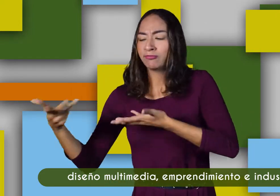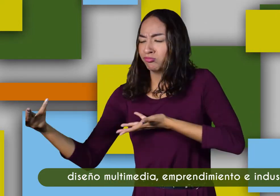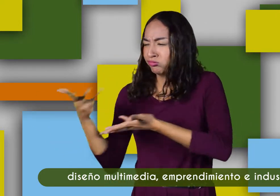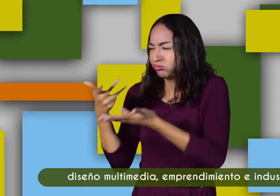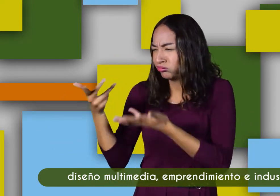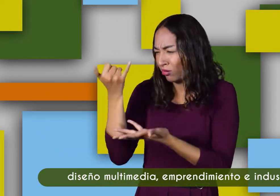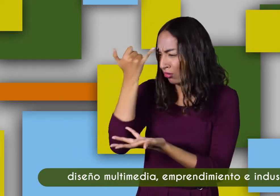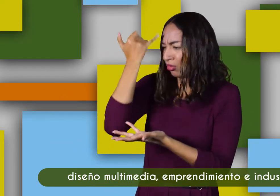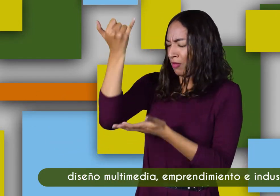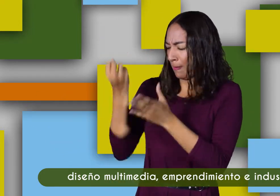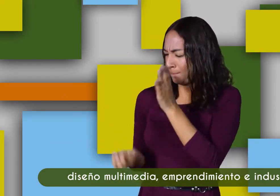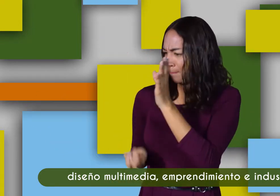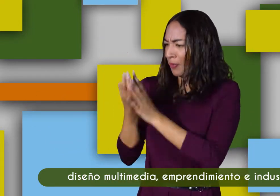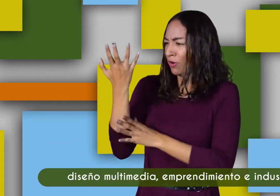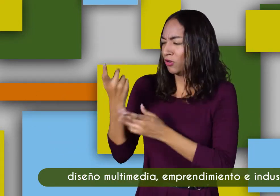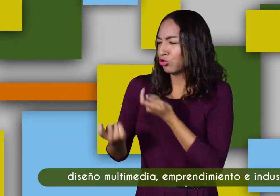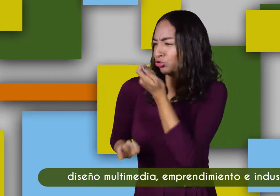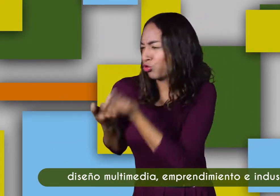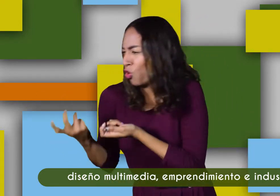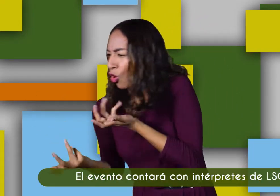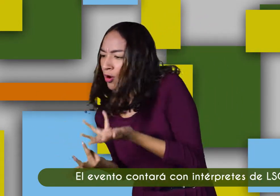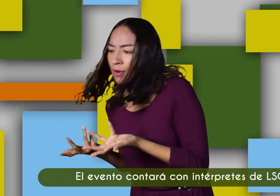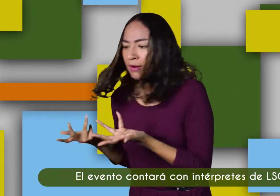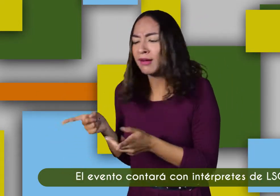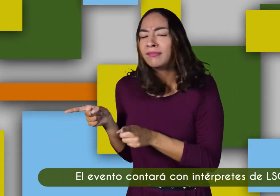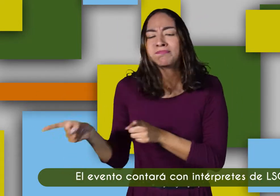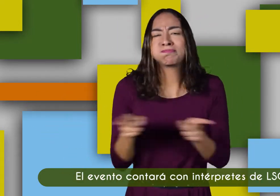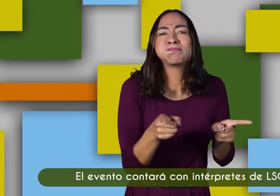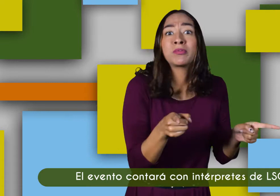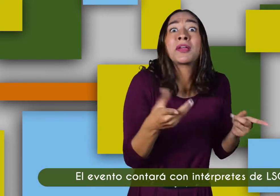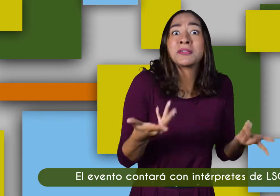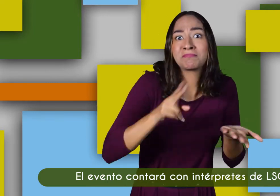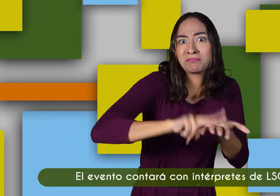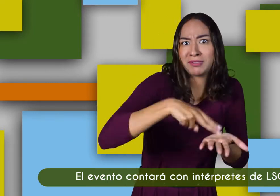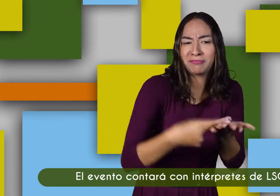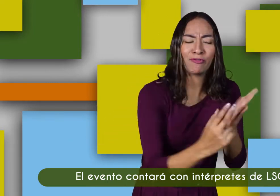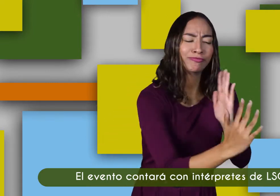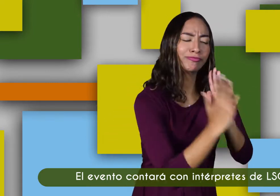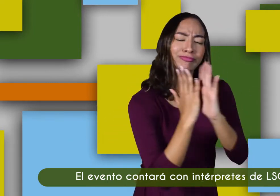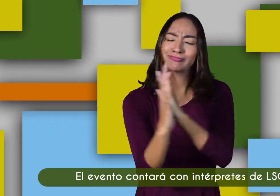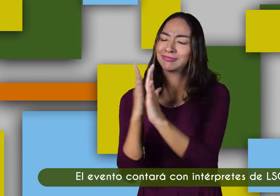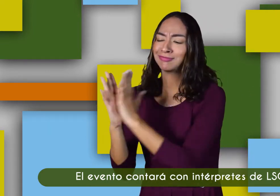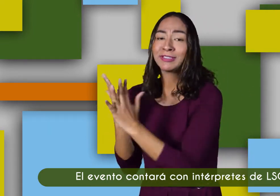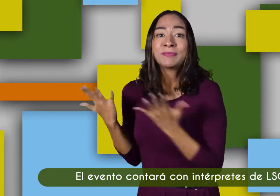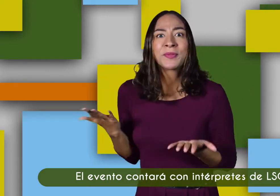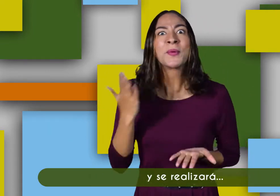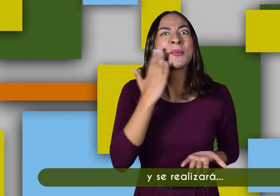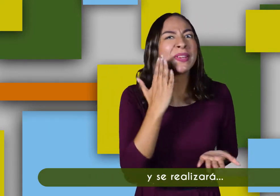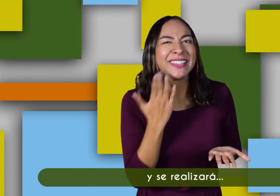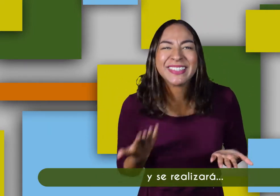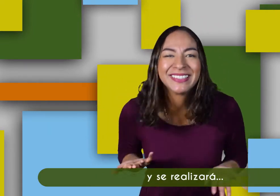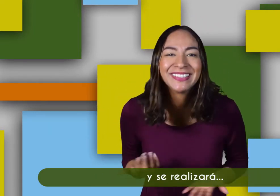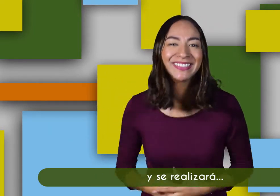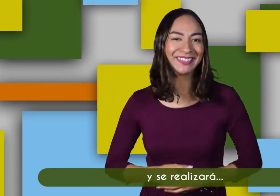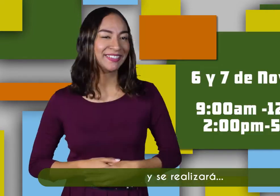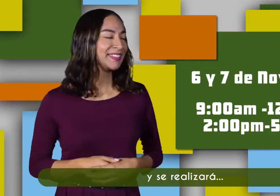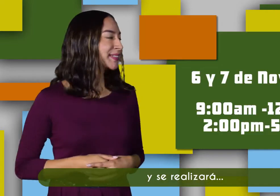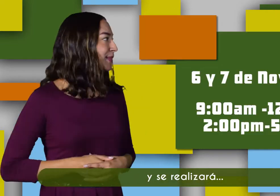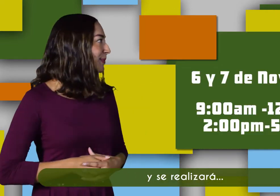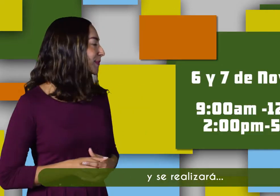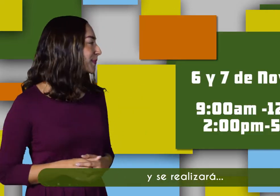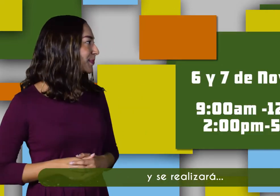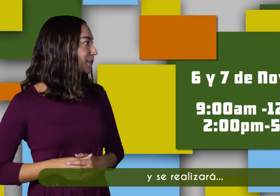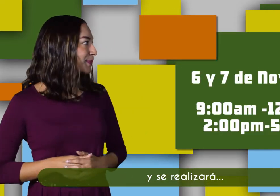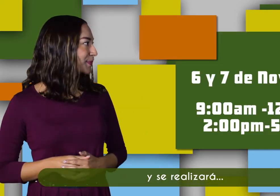emprendimiento e industria. El evento contará con intérpretes de lengua de señas colombiana